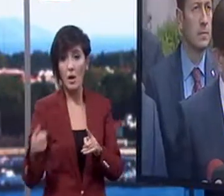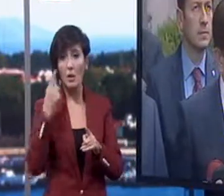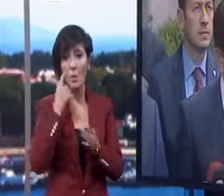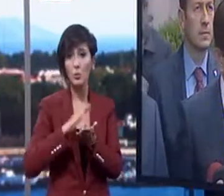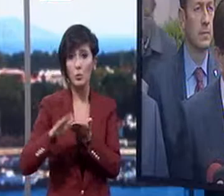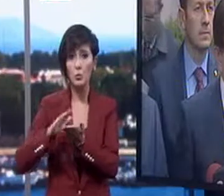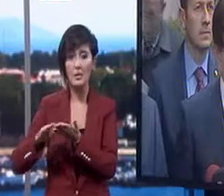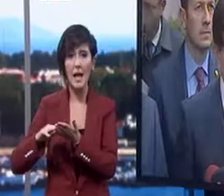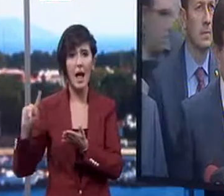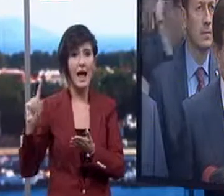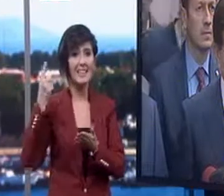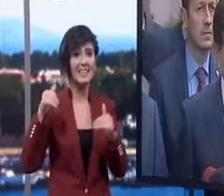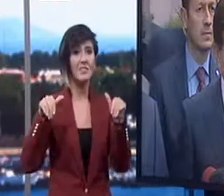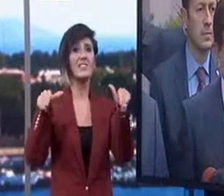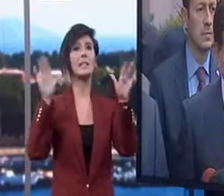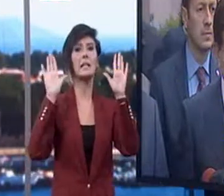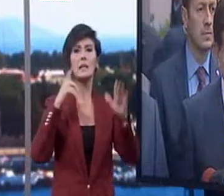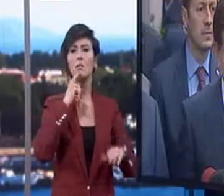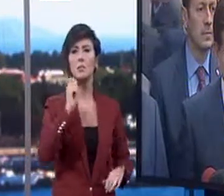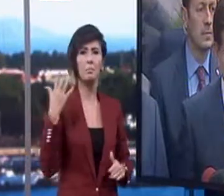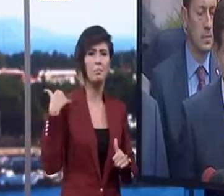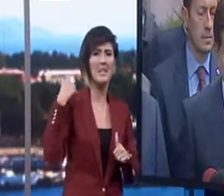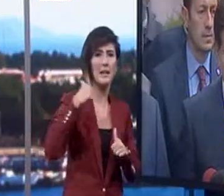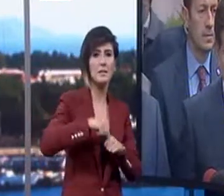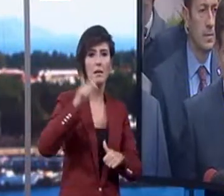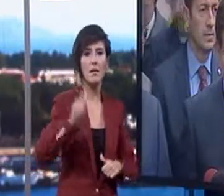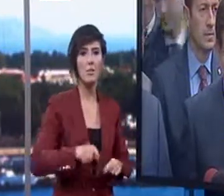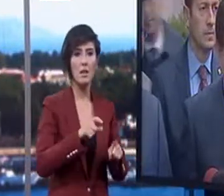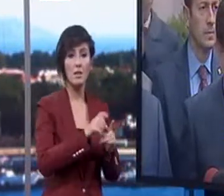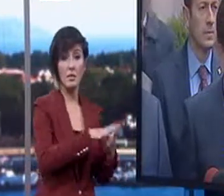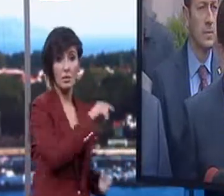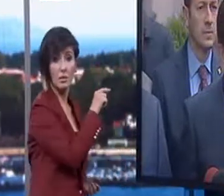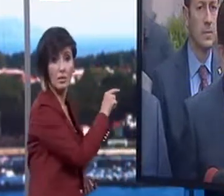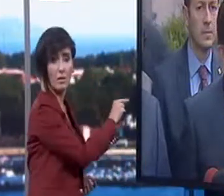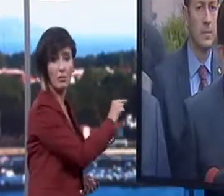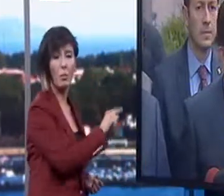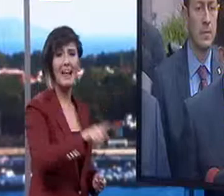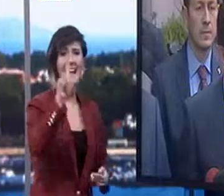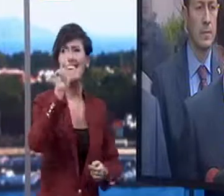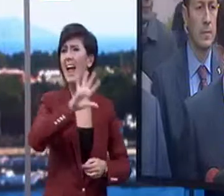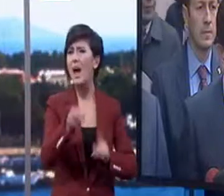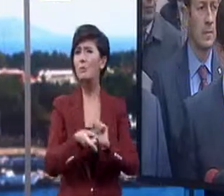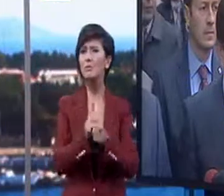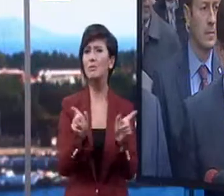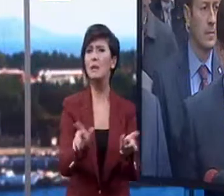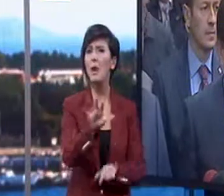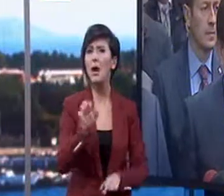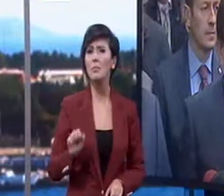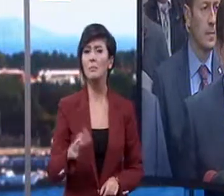düzeninin alternatifi değildir vurgusunu bir kez daha yapan Başbakan Davutoğlu, gerekli her türlü tedbiri alacağız ve kamu